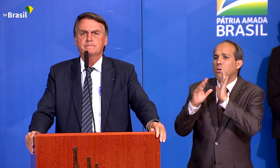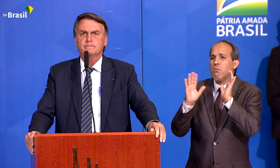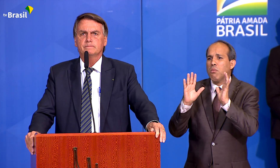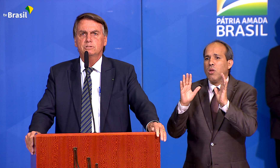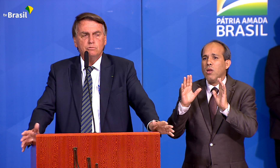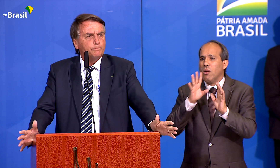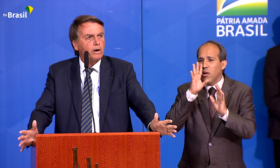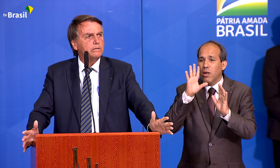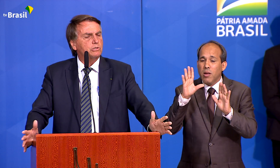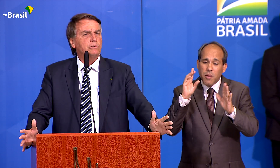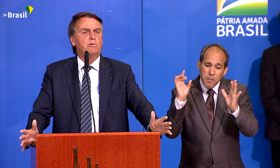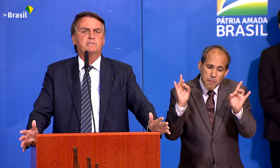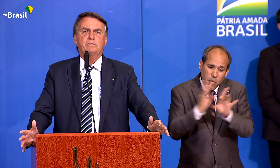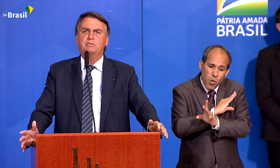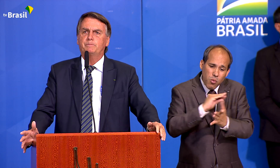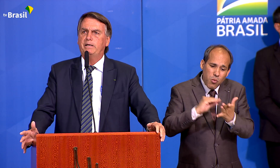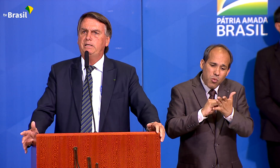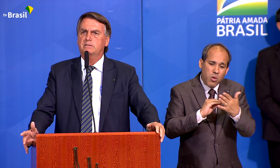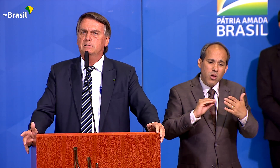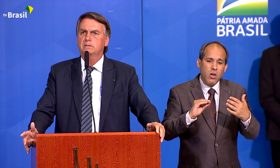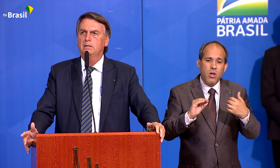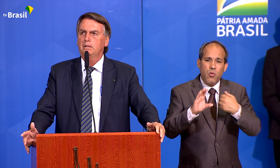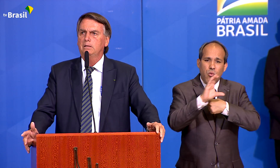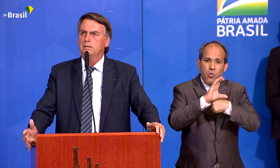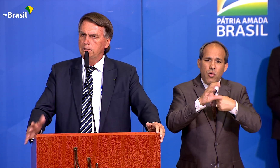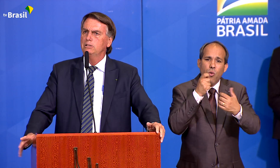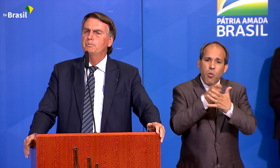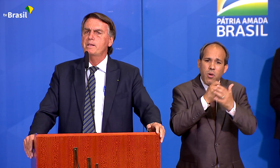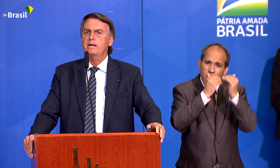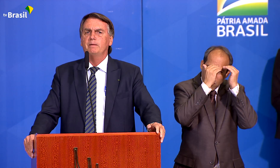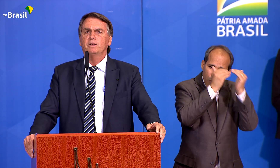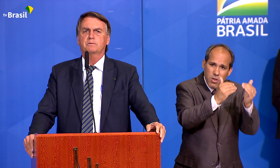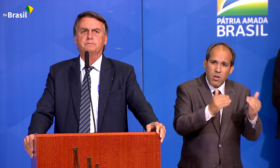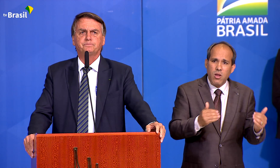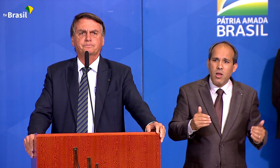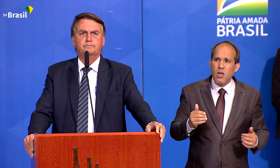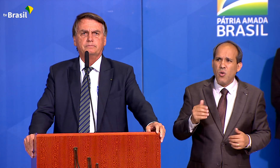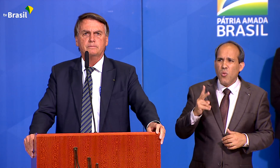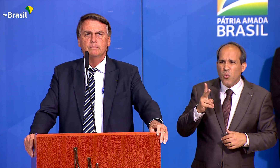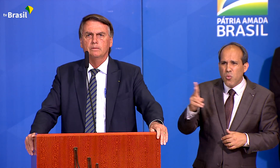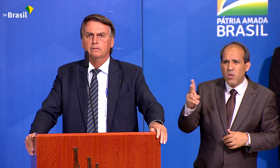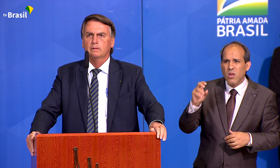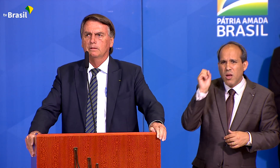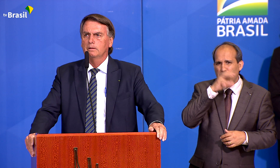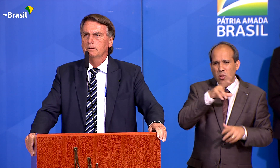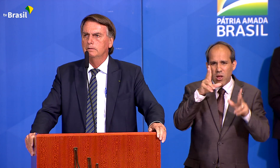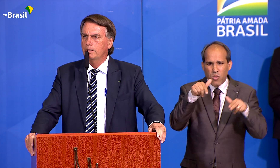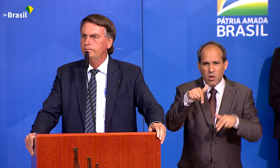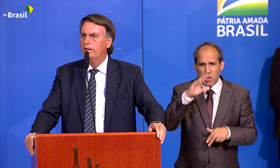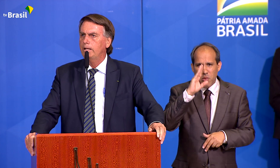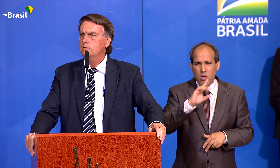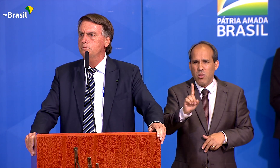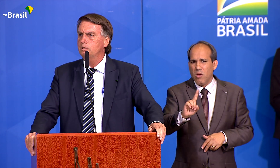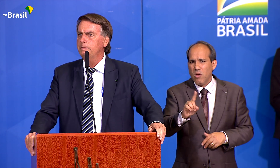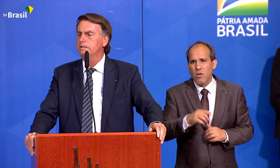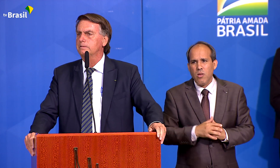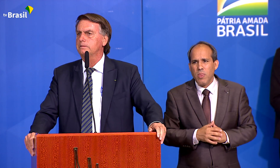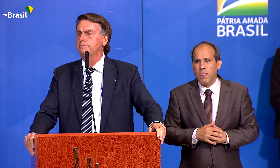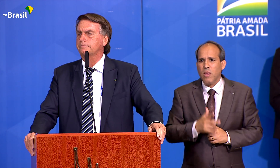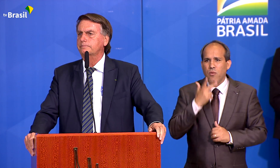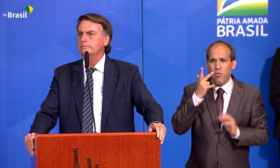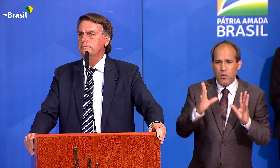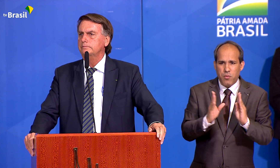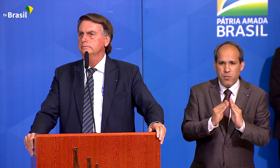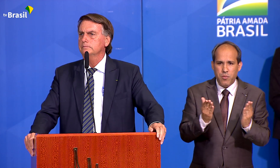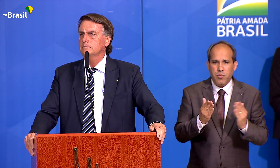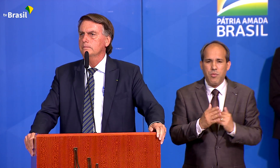complementar não pode continuar conversando nosso país e não conhecer ramento eu tenho falado com os